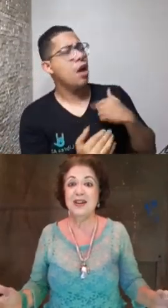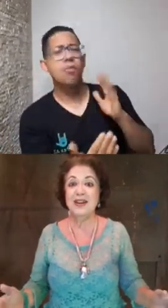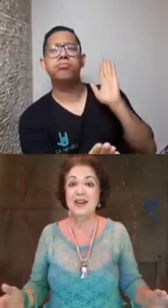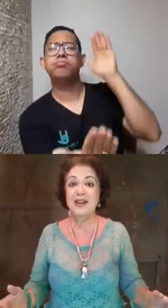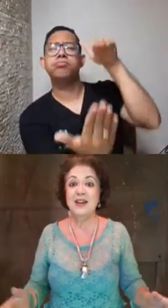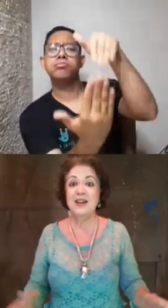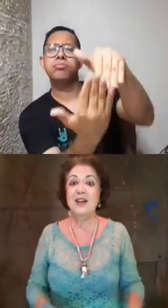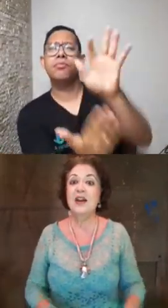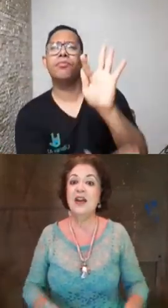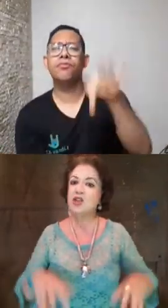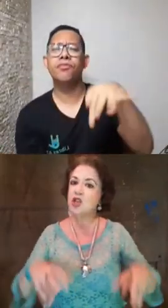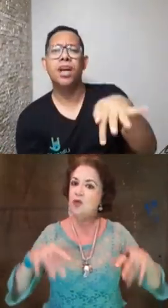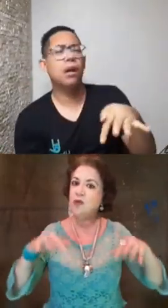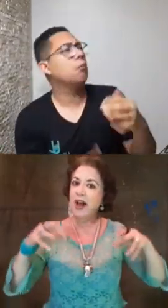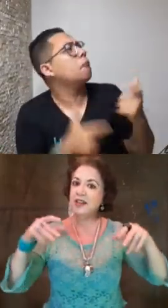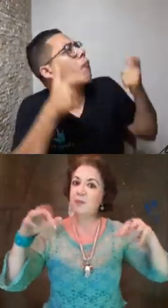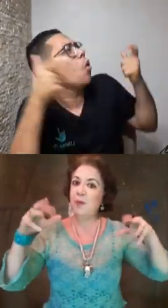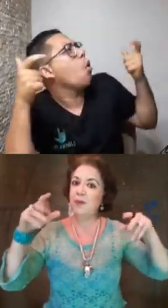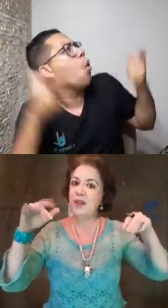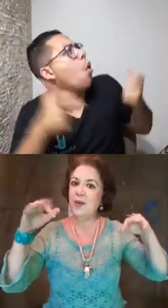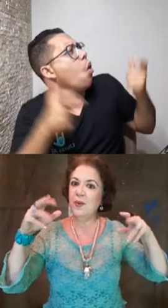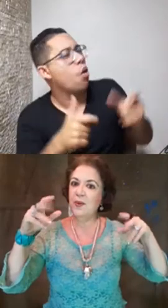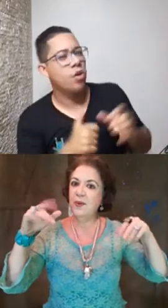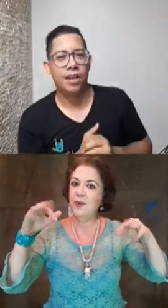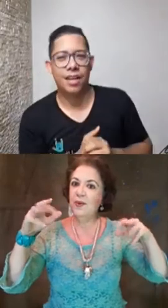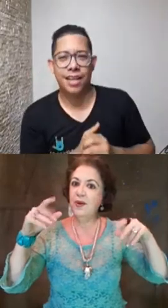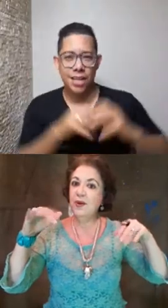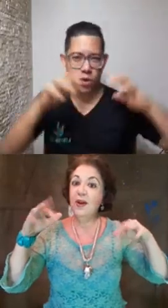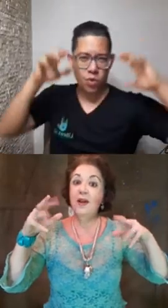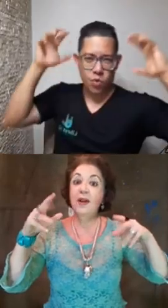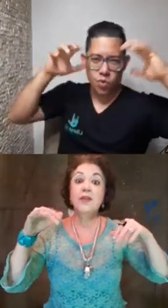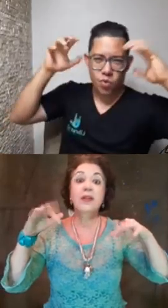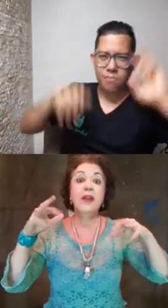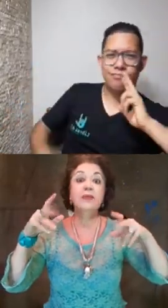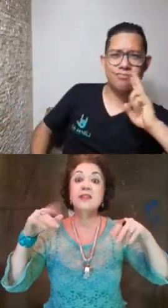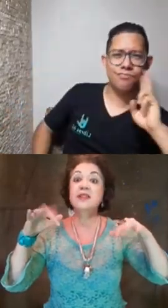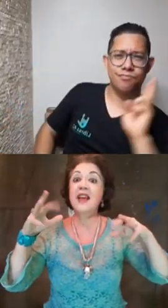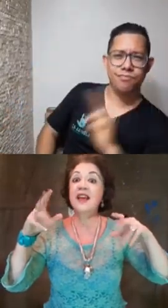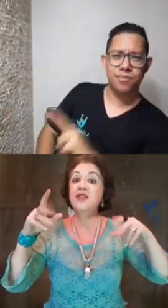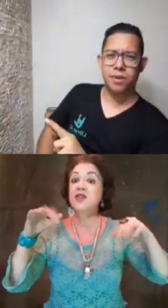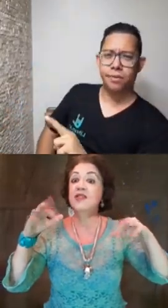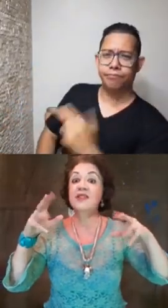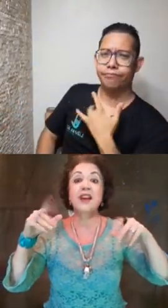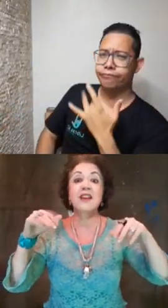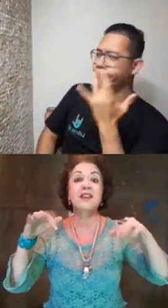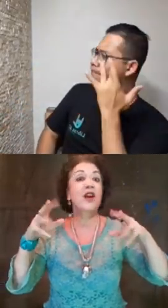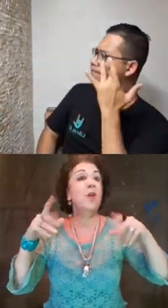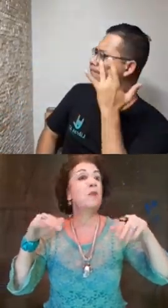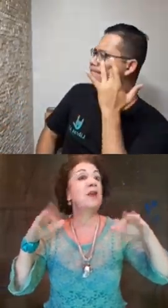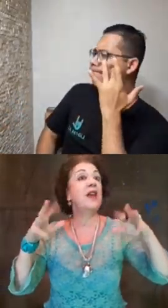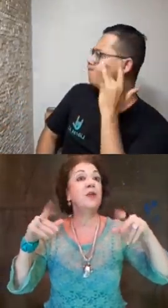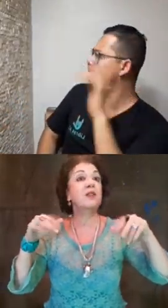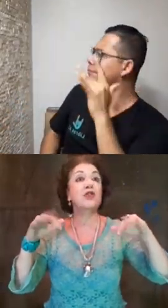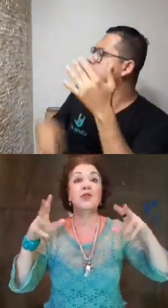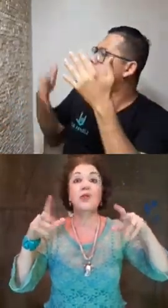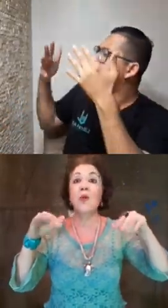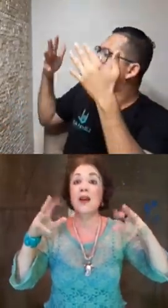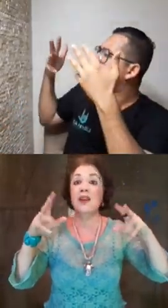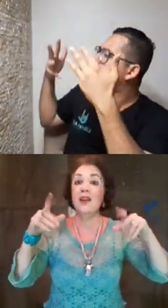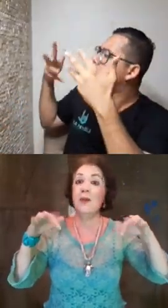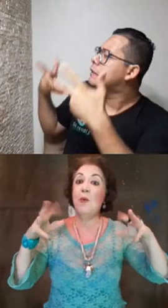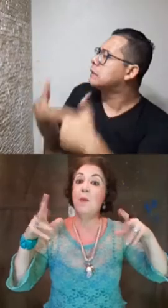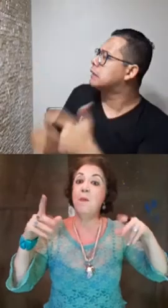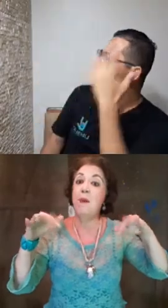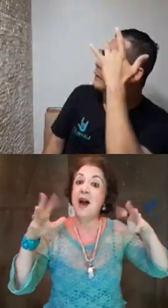caminho? E a chuva respondeu: não sei dizer, porque eu estou